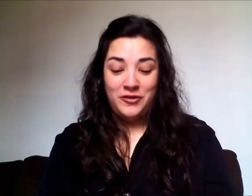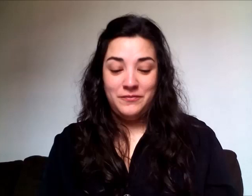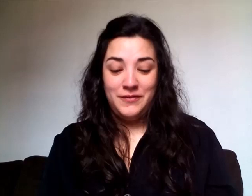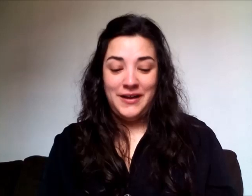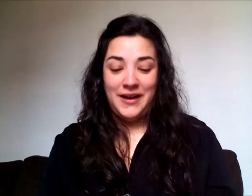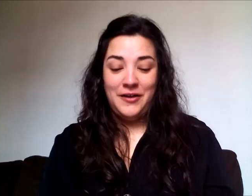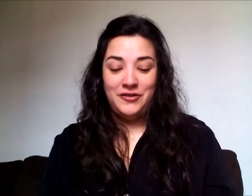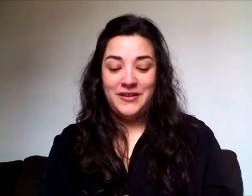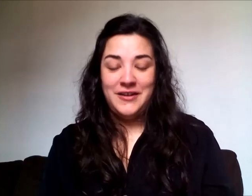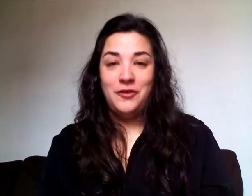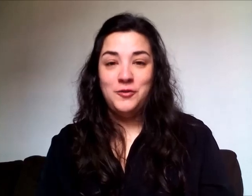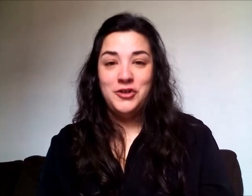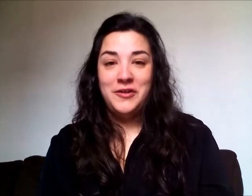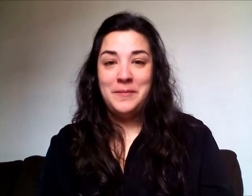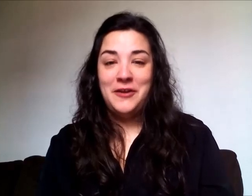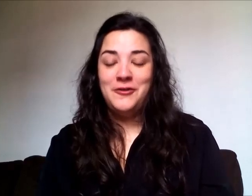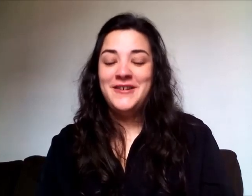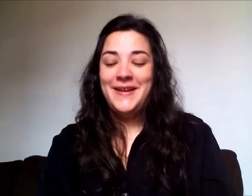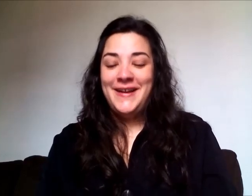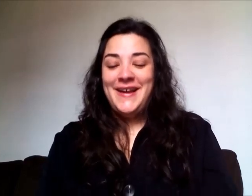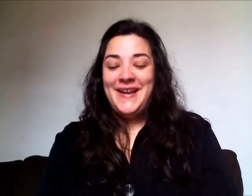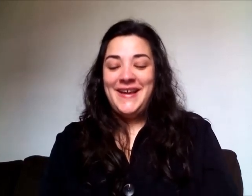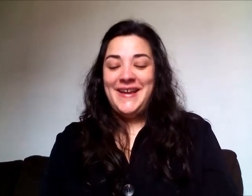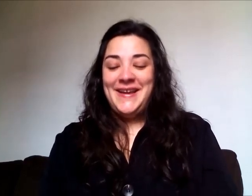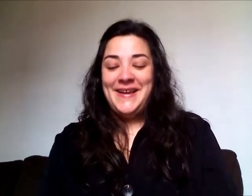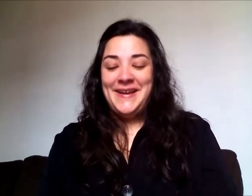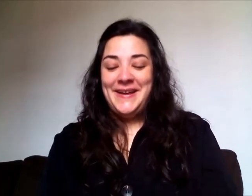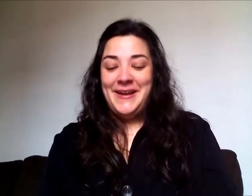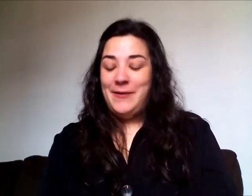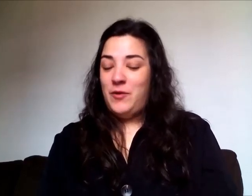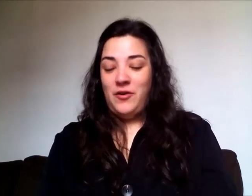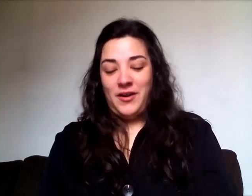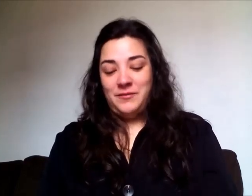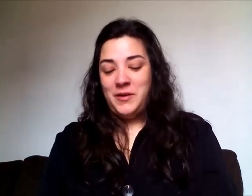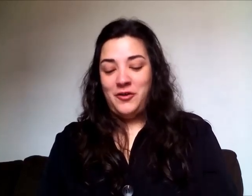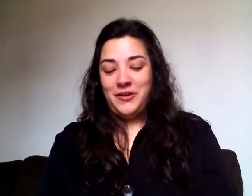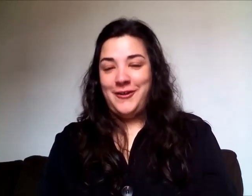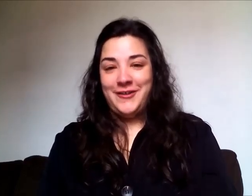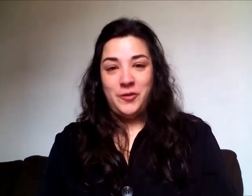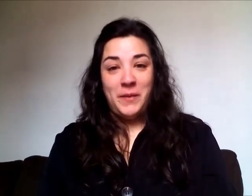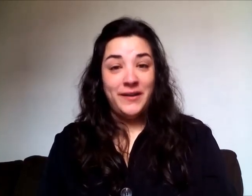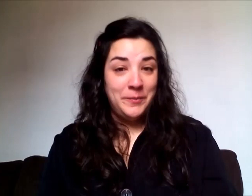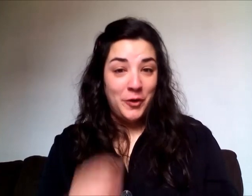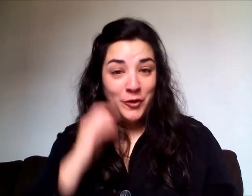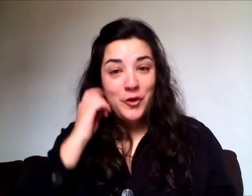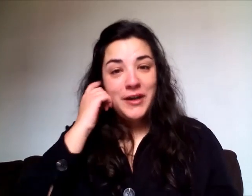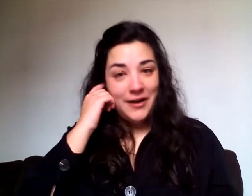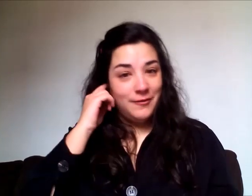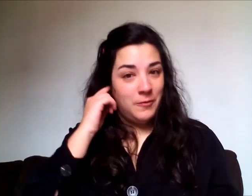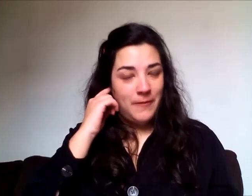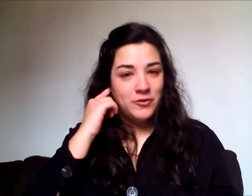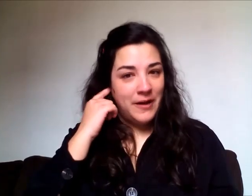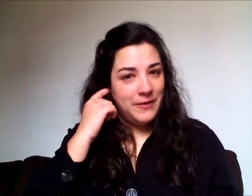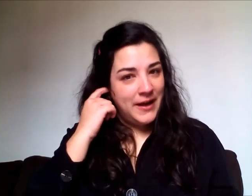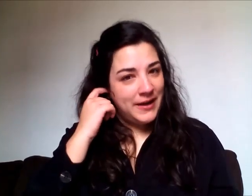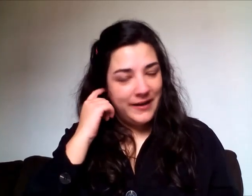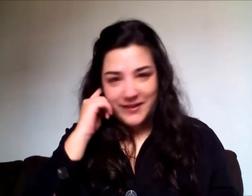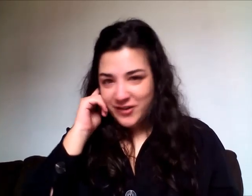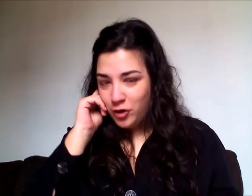os dije, os he echado mucho de menos. Y bueno, que espero que todo esto pase pronto y que nos volvamos a ver, que estéis